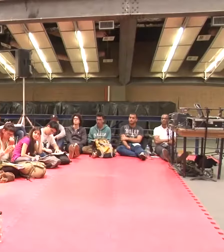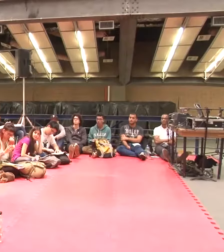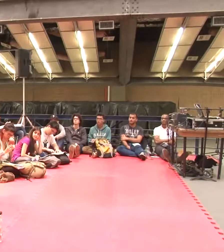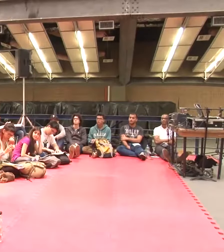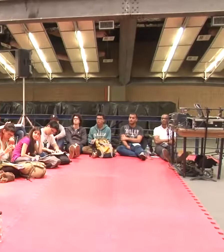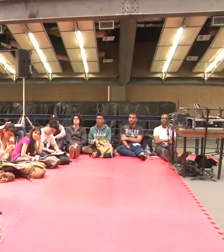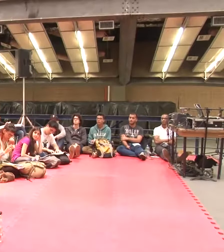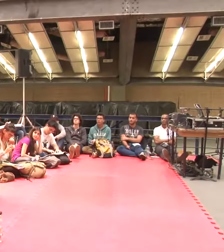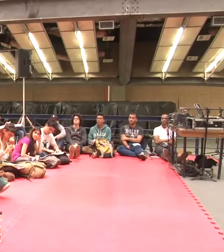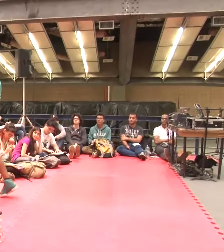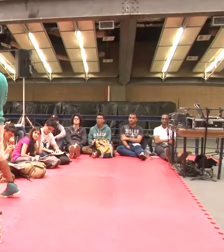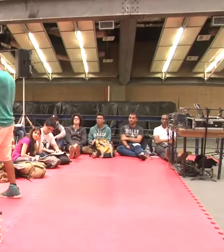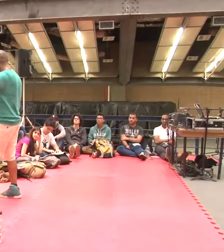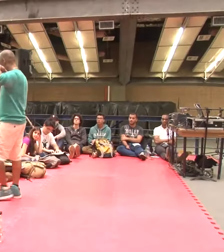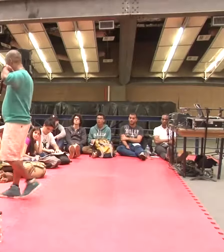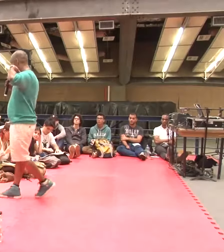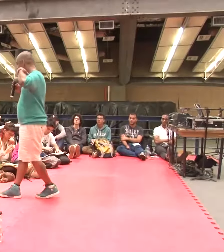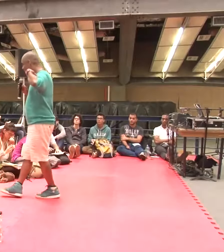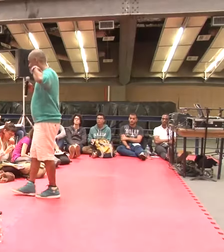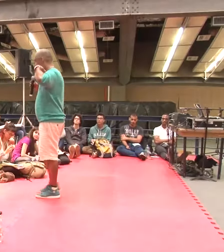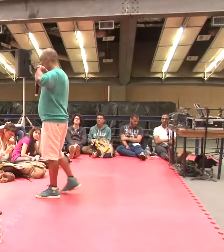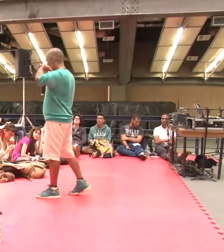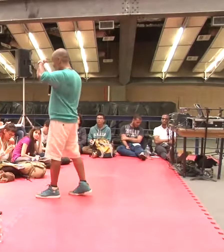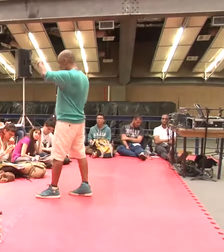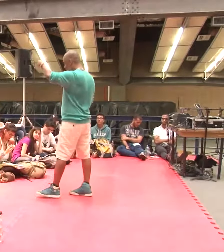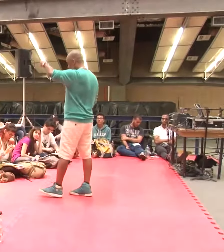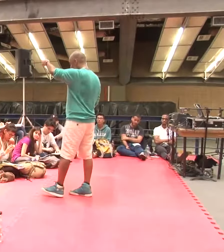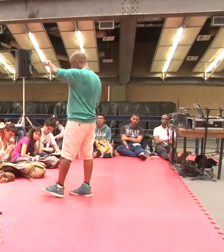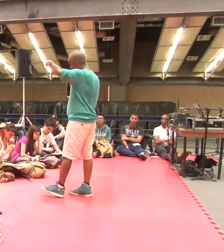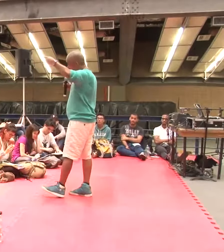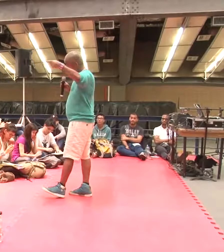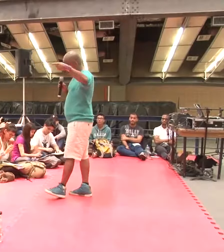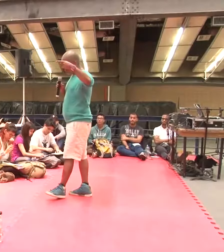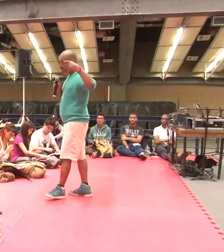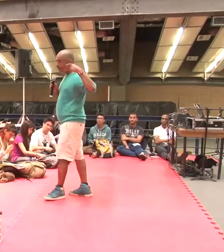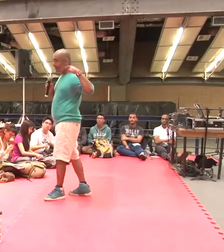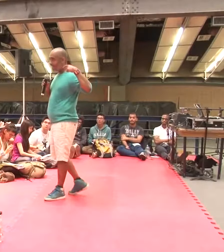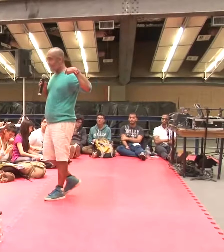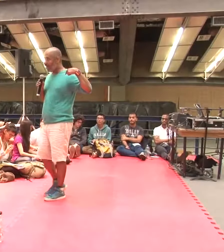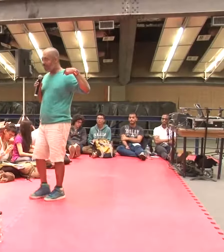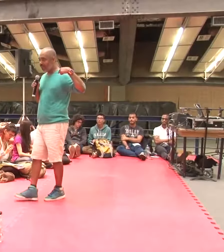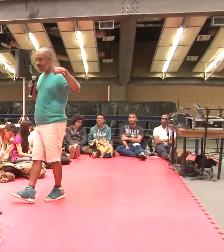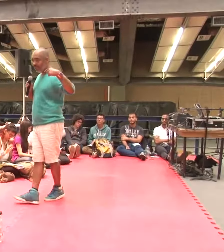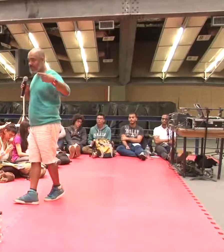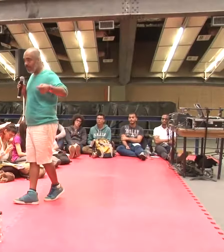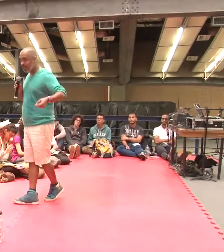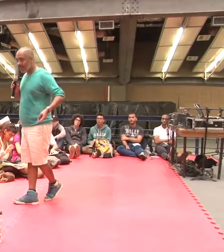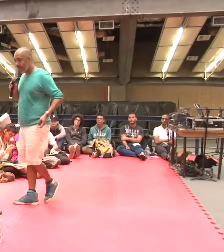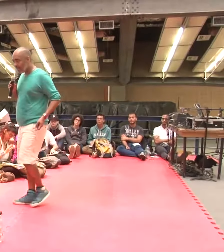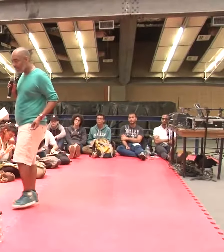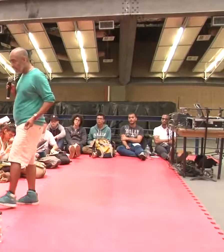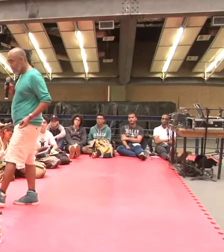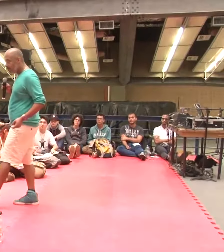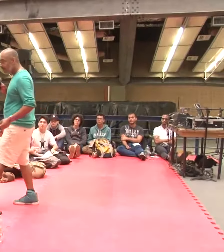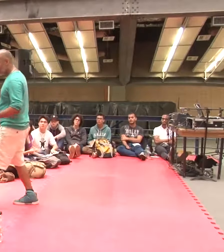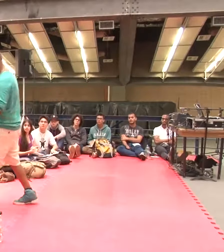vocês conversarem comigo e parar de falar um bocadinho. Porque acho que vocês esquecem. Quem leu, tem dúvida. Quem não leu, vai ter. A partir de